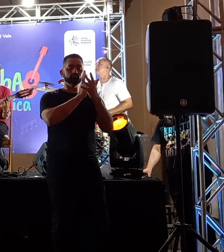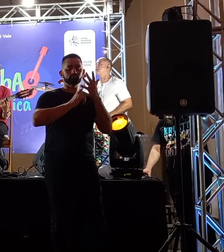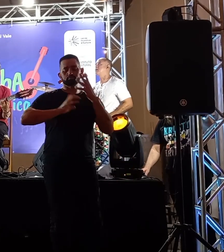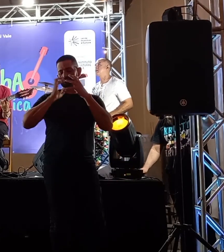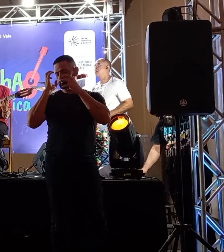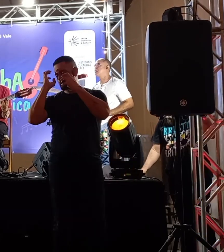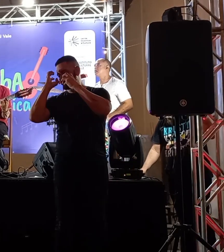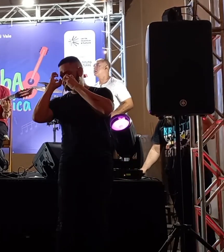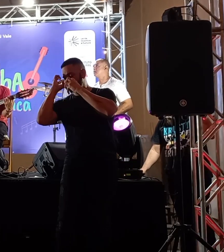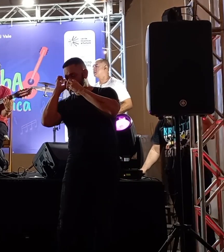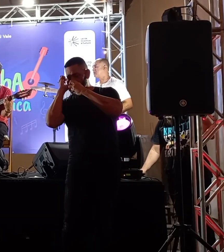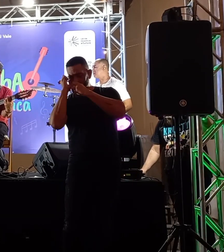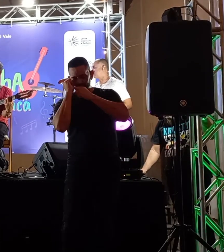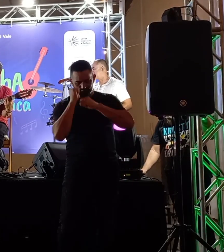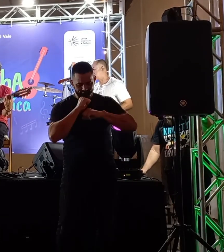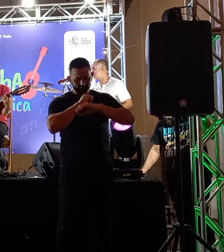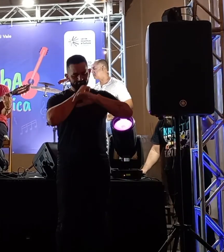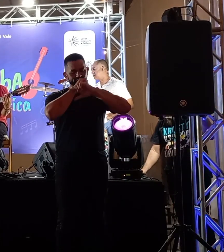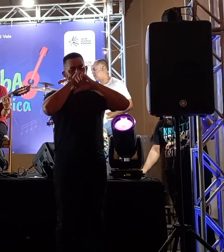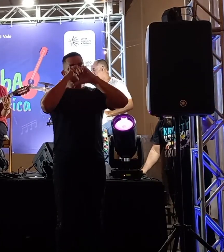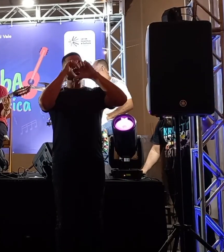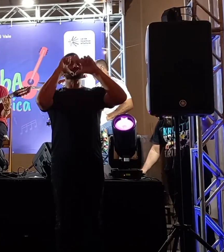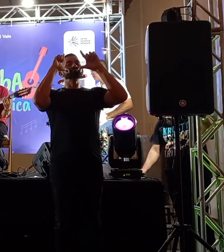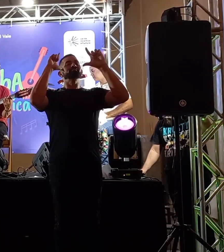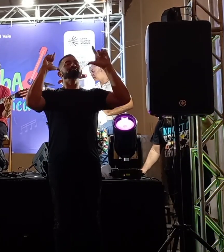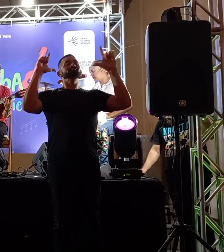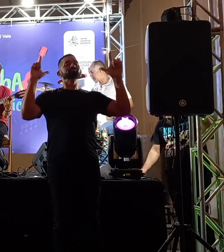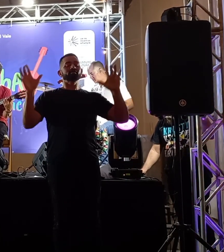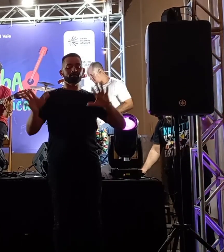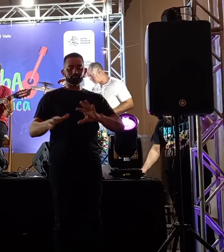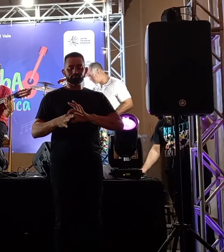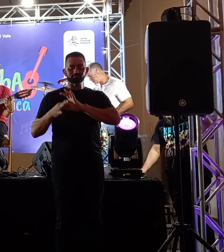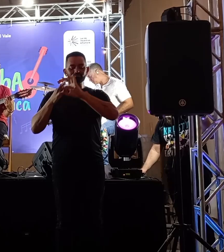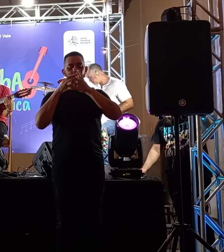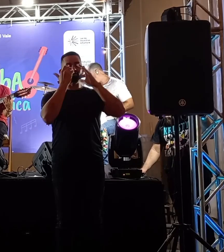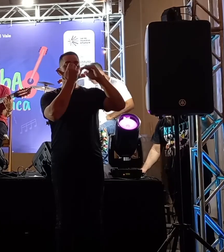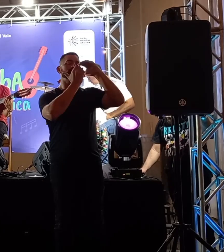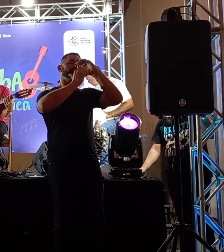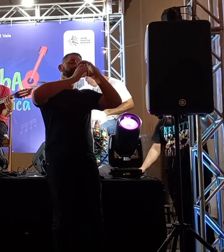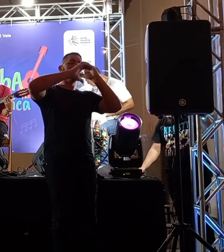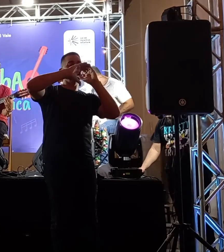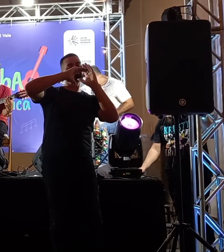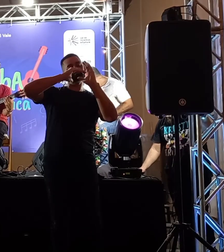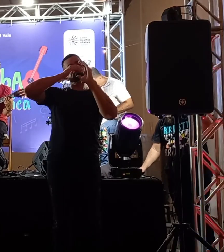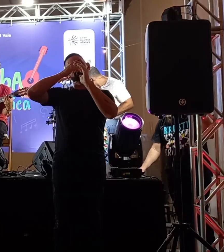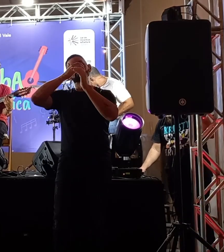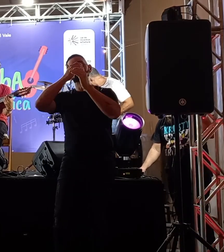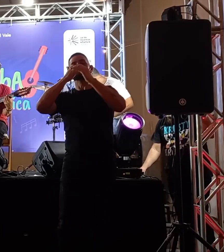adormecido bem cedo, nos alinhavos da canção.